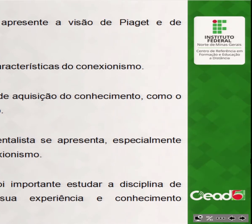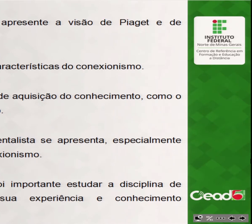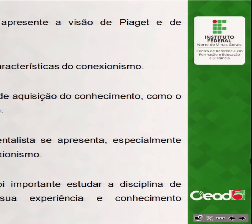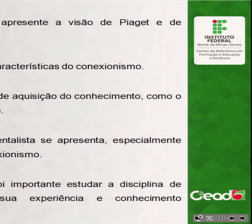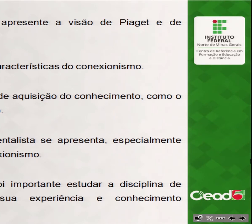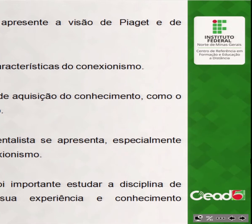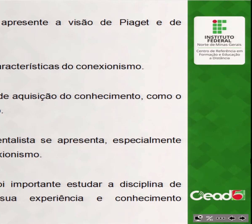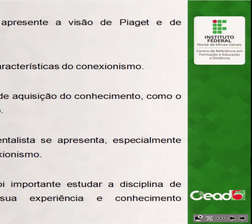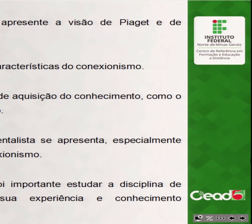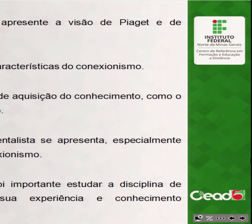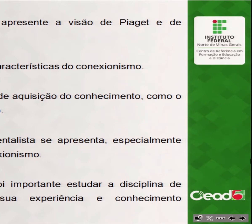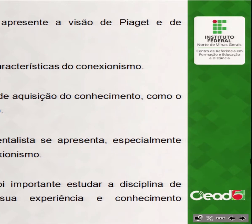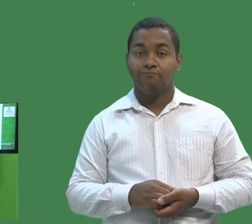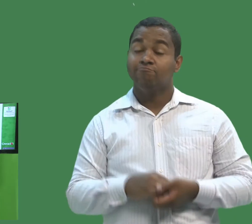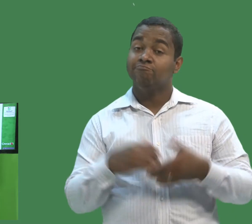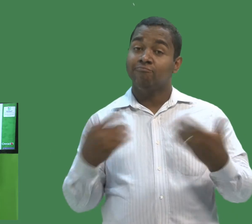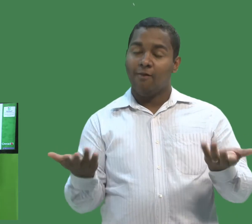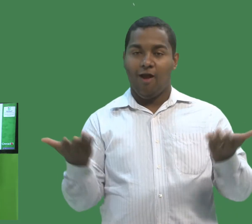conhecimento adquirido.